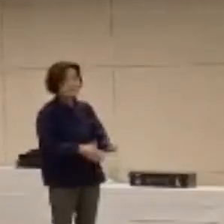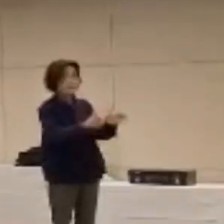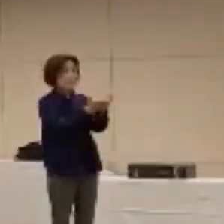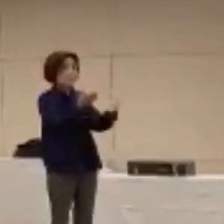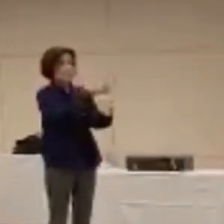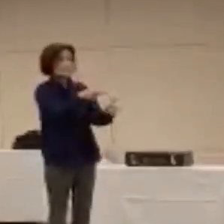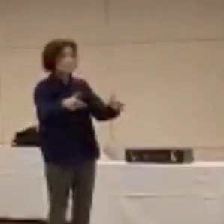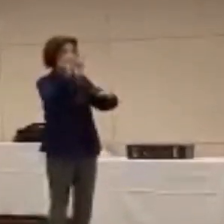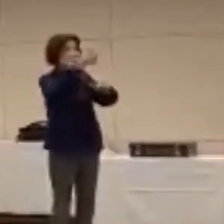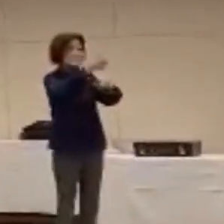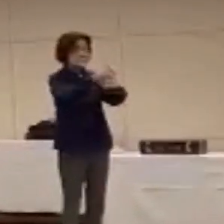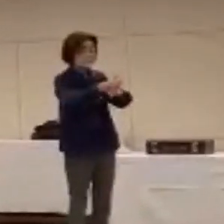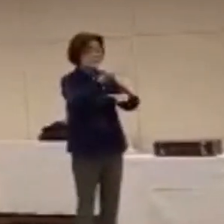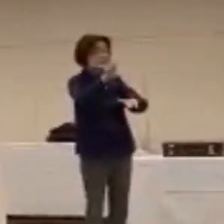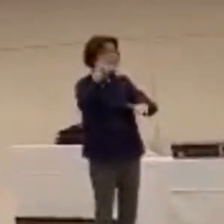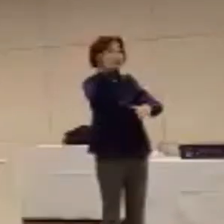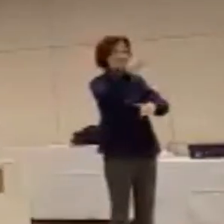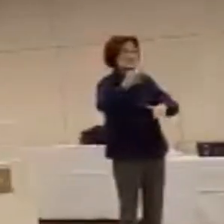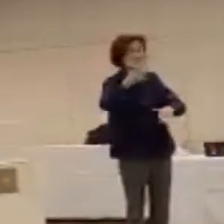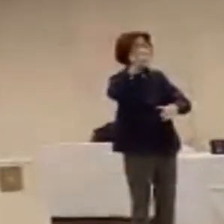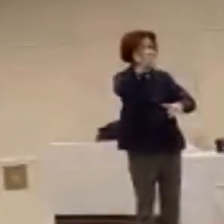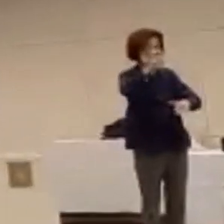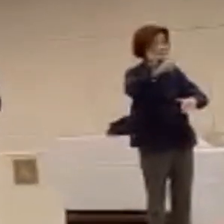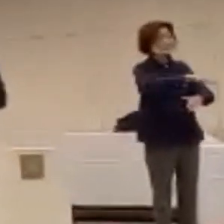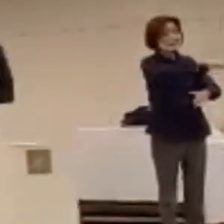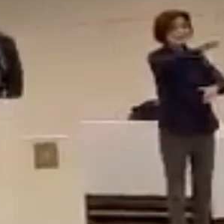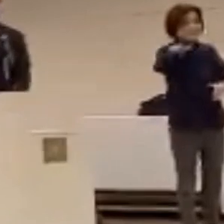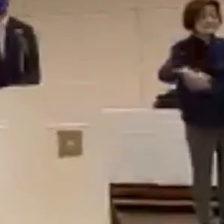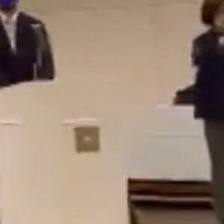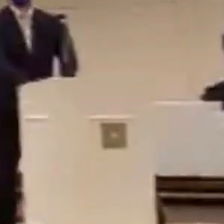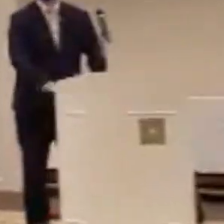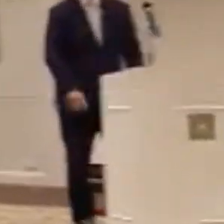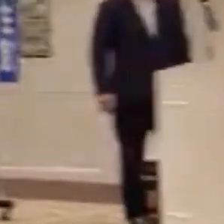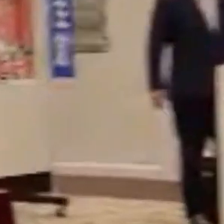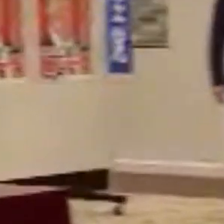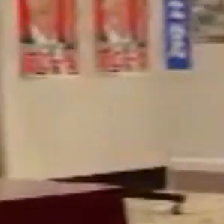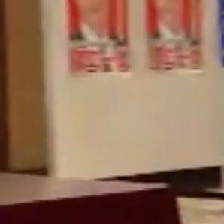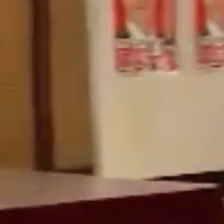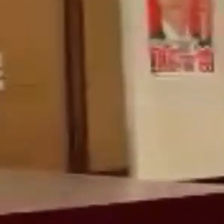対本部長の江口義則より皆様にご挨拶です。はい、